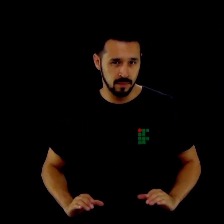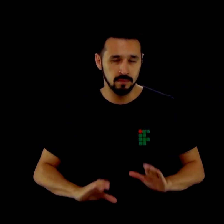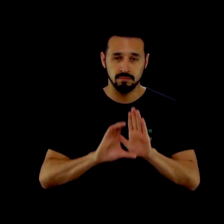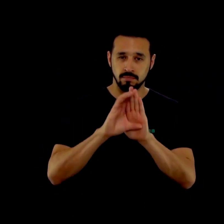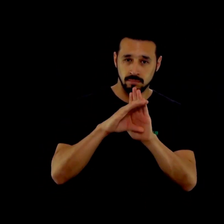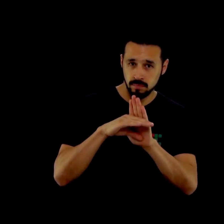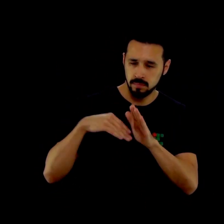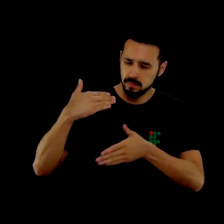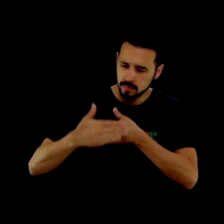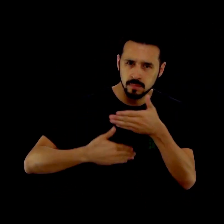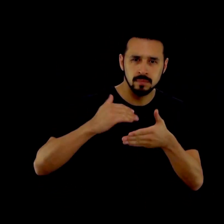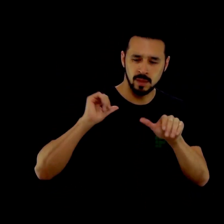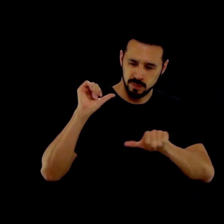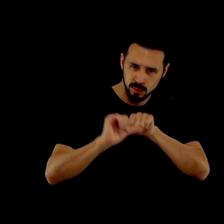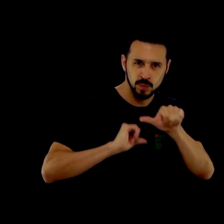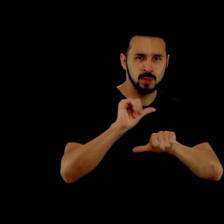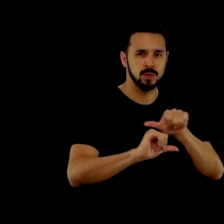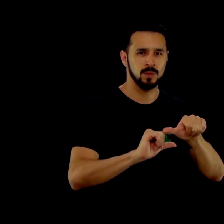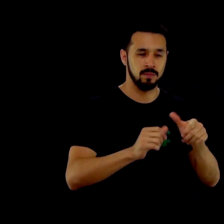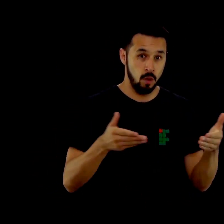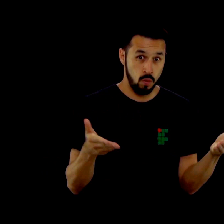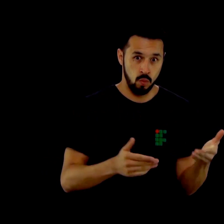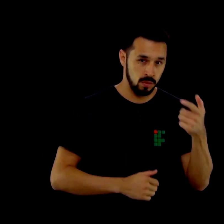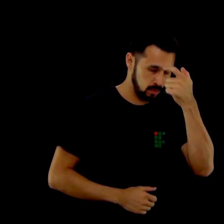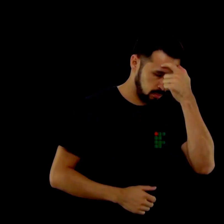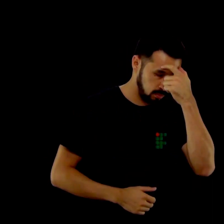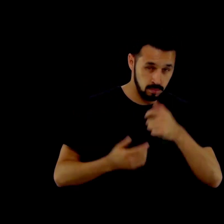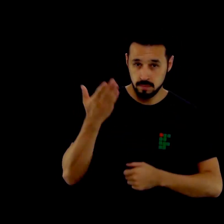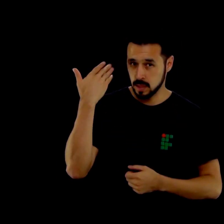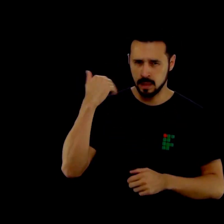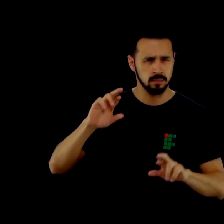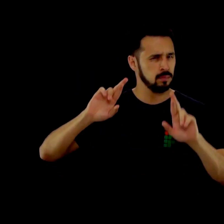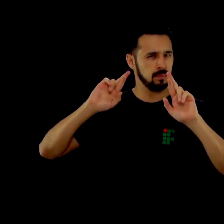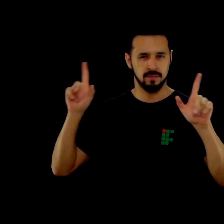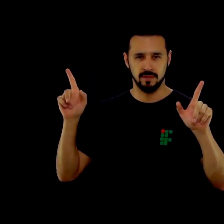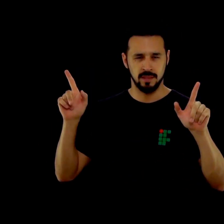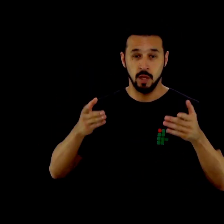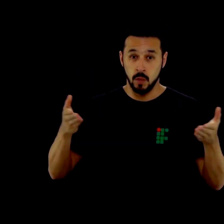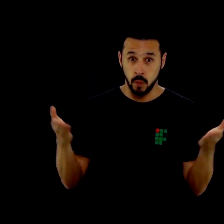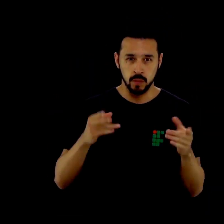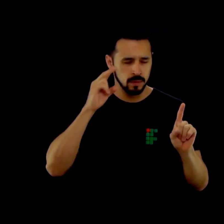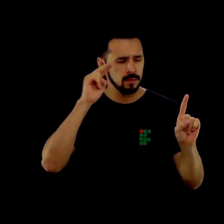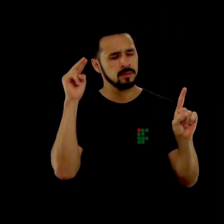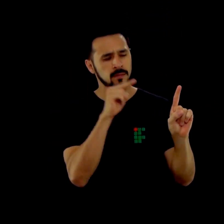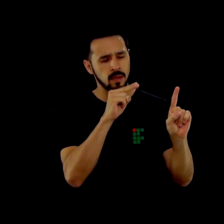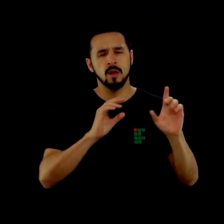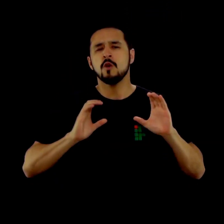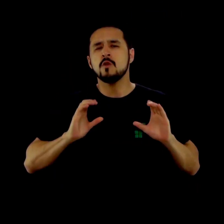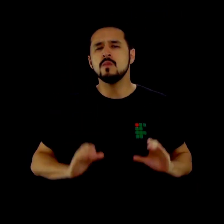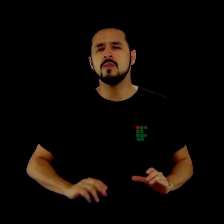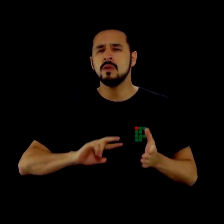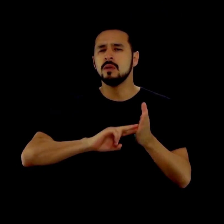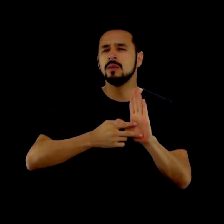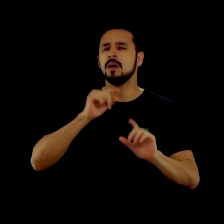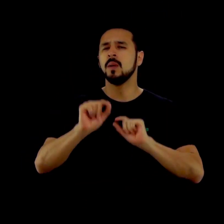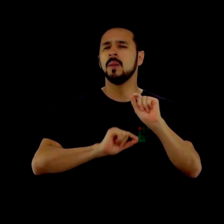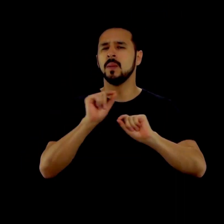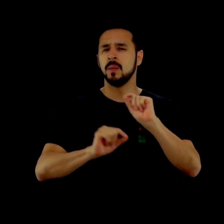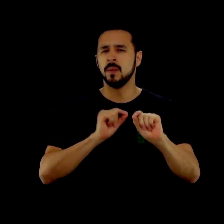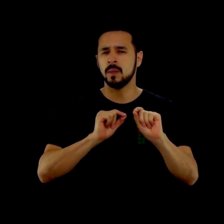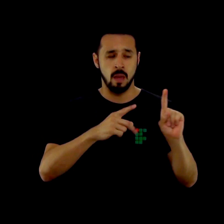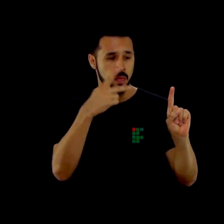O sentido de behaviorismo foi sendo modificado com o correr do tempo, e hoje já não se entende